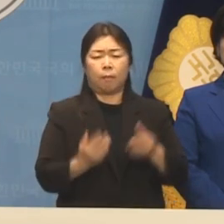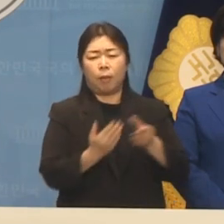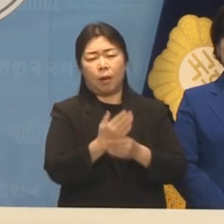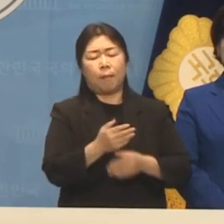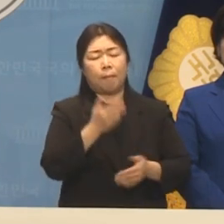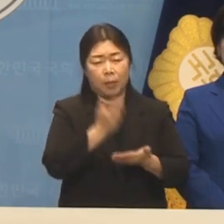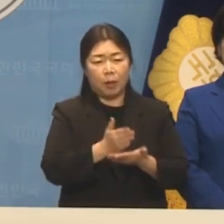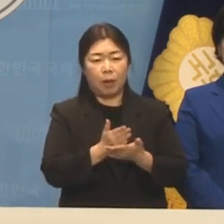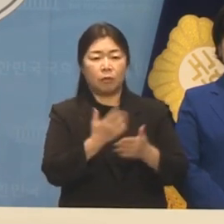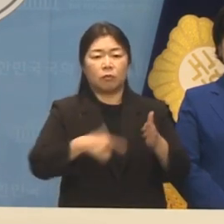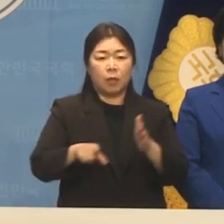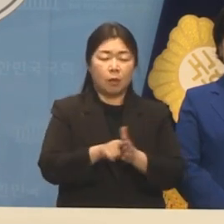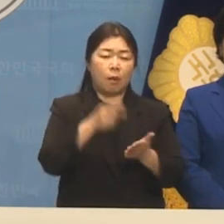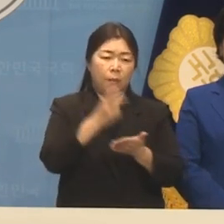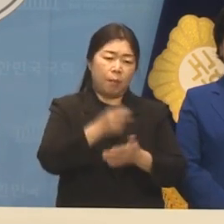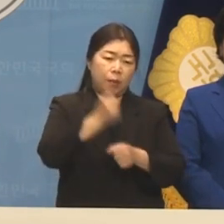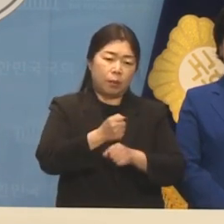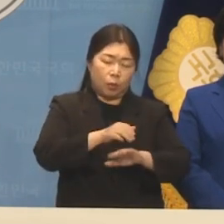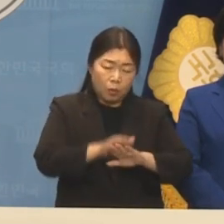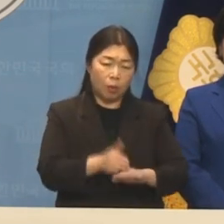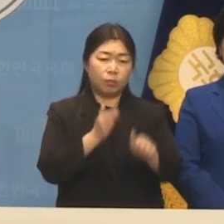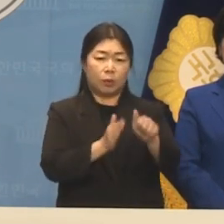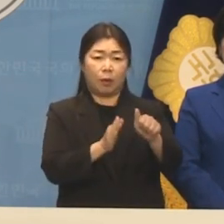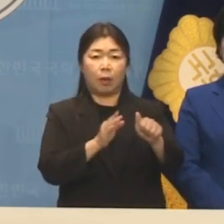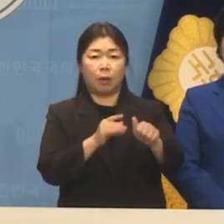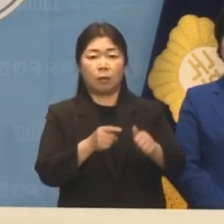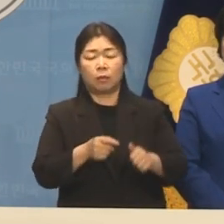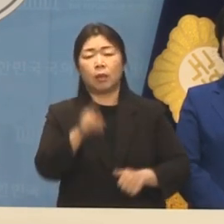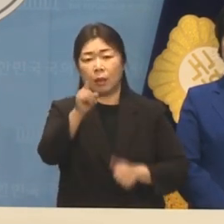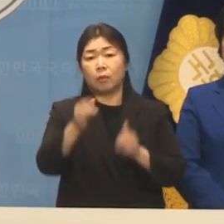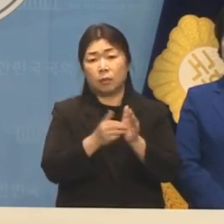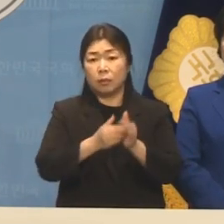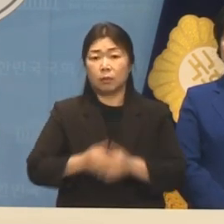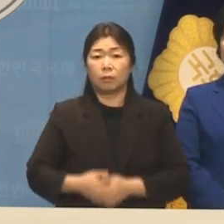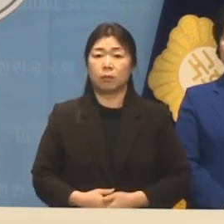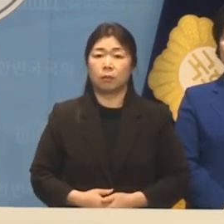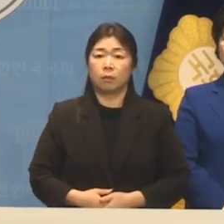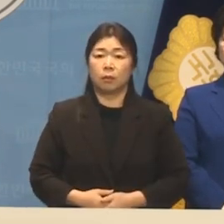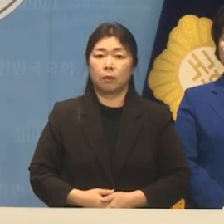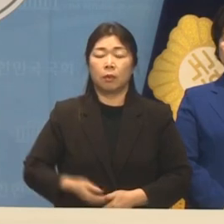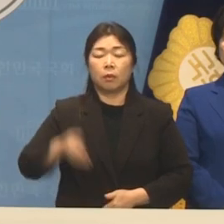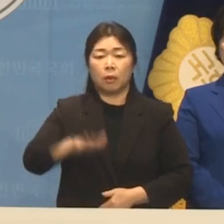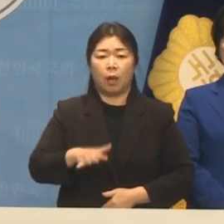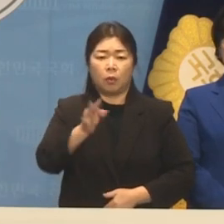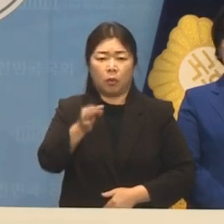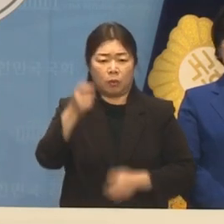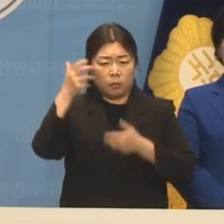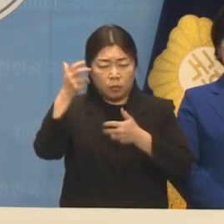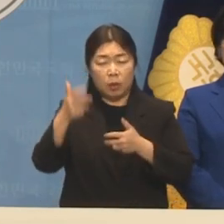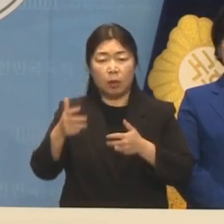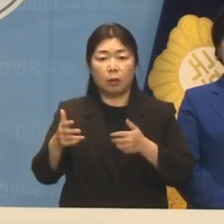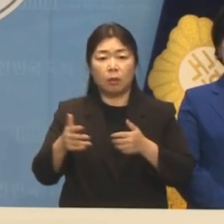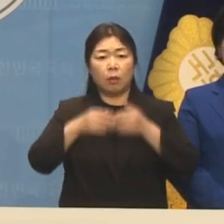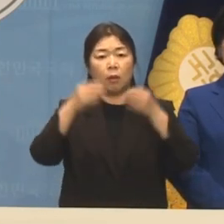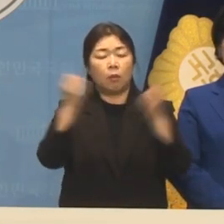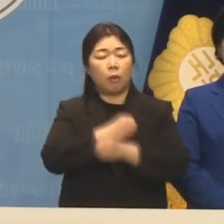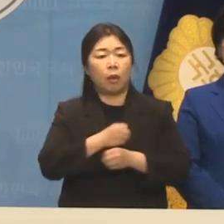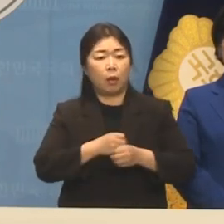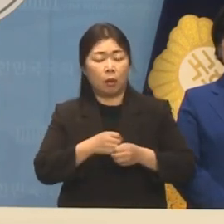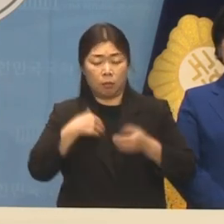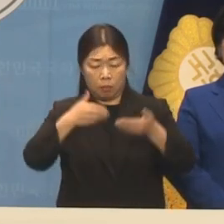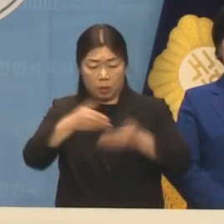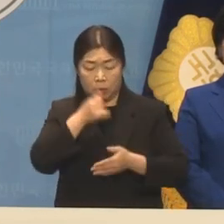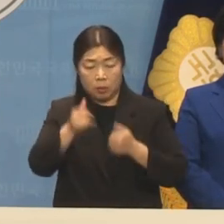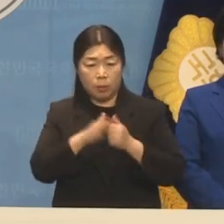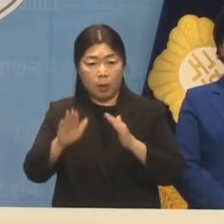이분들을 두 번 죽이는 잔혹한 천사이자 권력 남용입니다. 윤석열 대통령은 이태원 특별법을